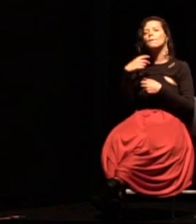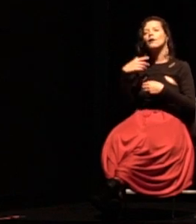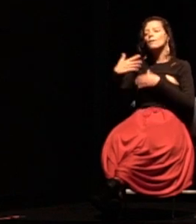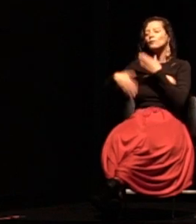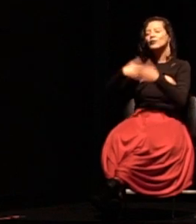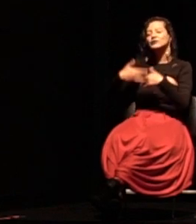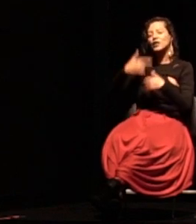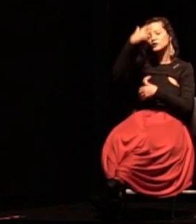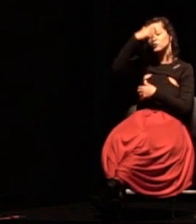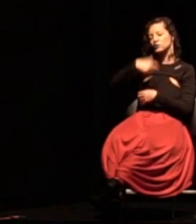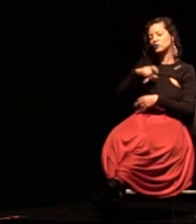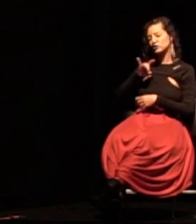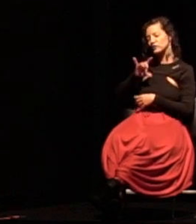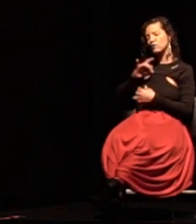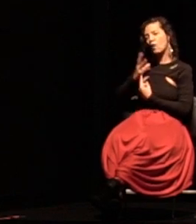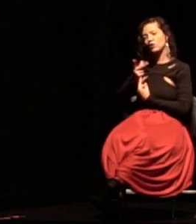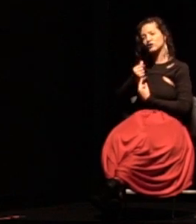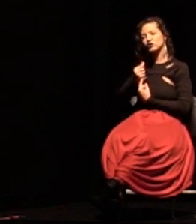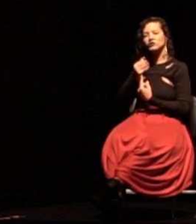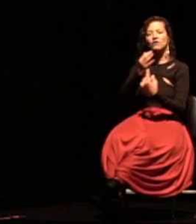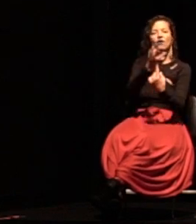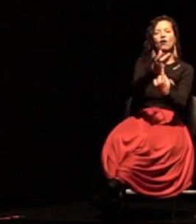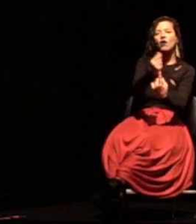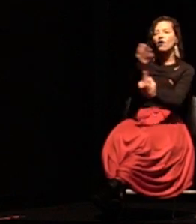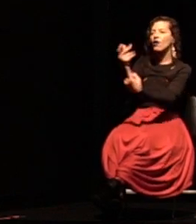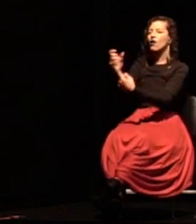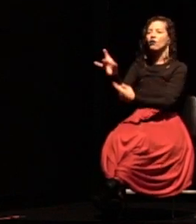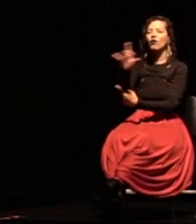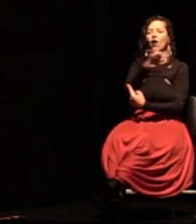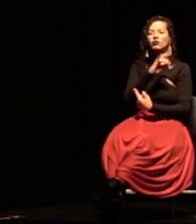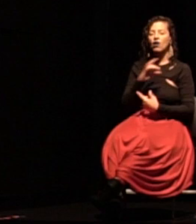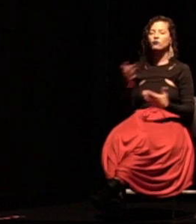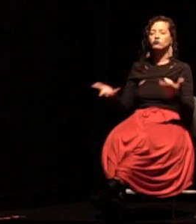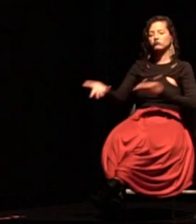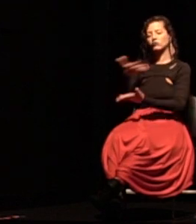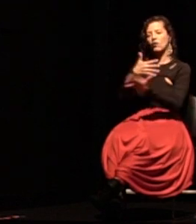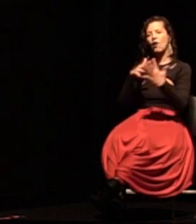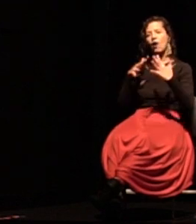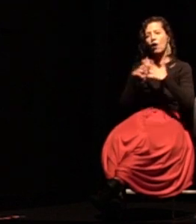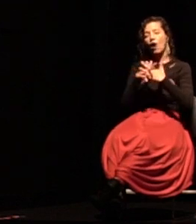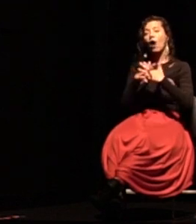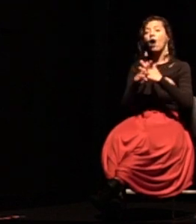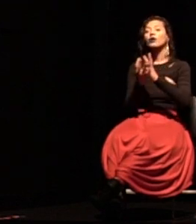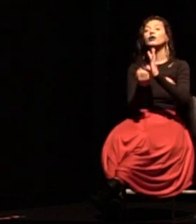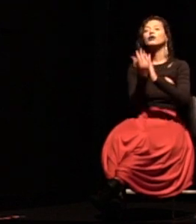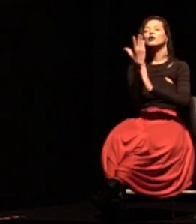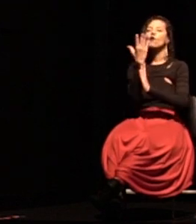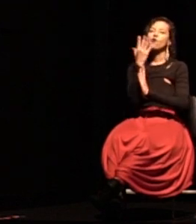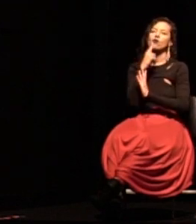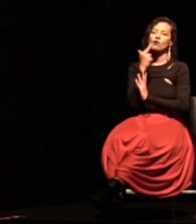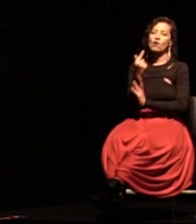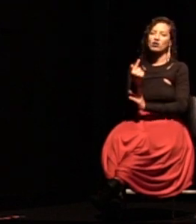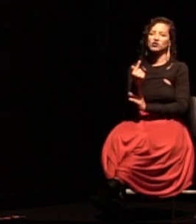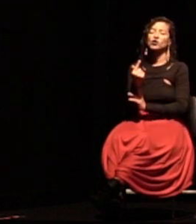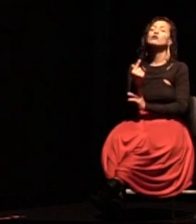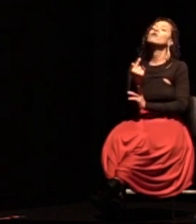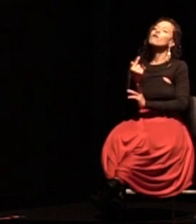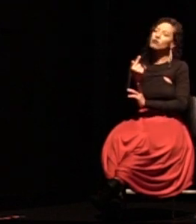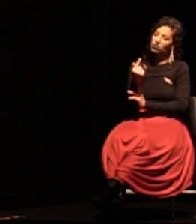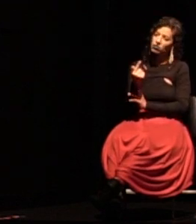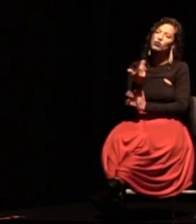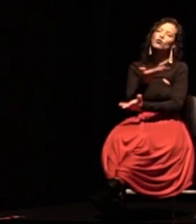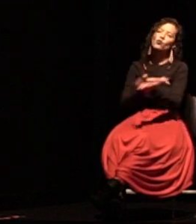fundamental para que haja o processo, né, de constituição da linguagem e aí de compartilhamento.